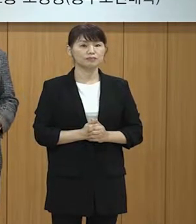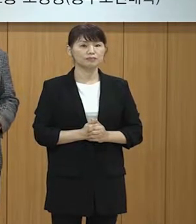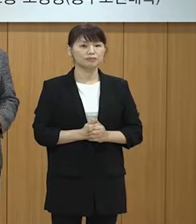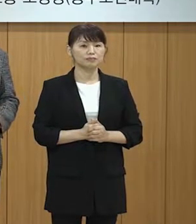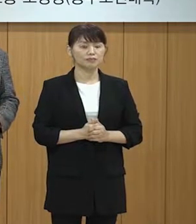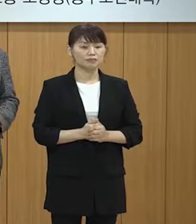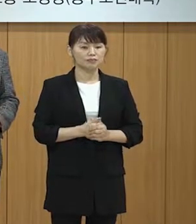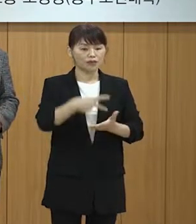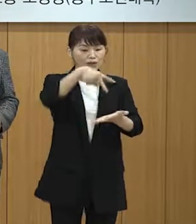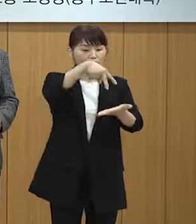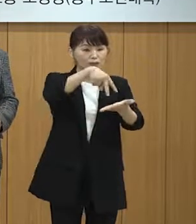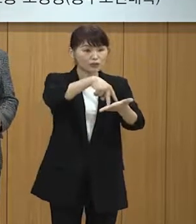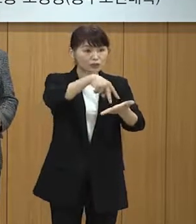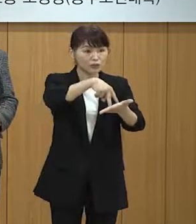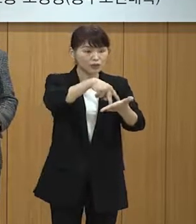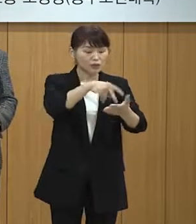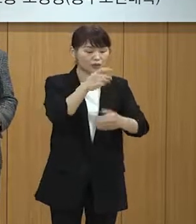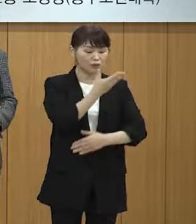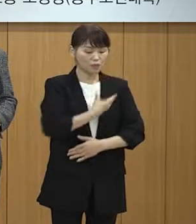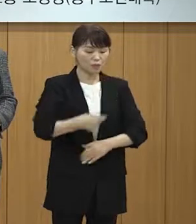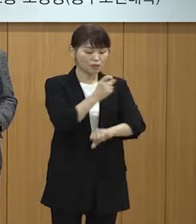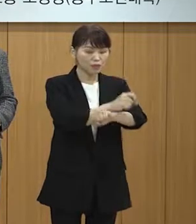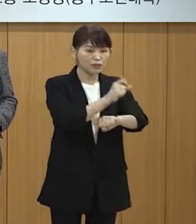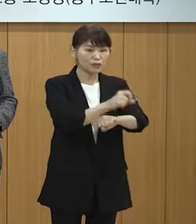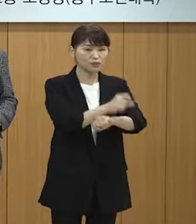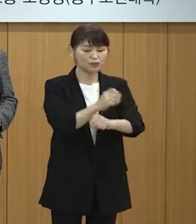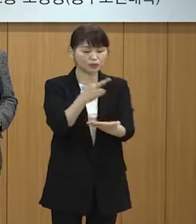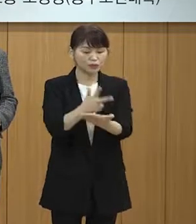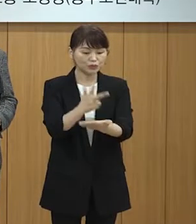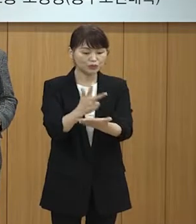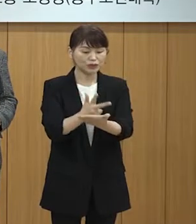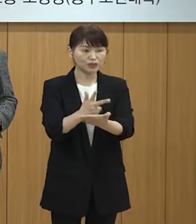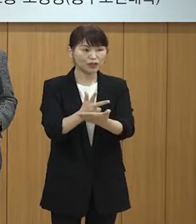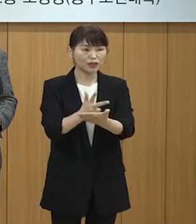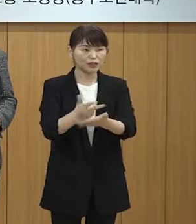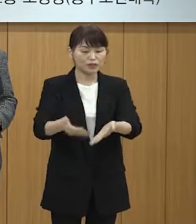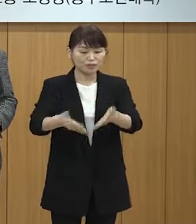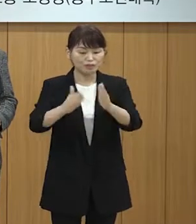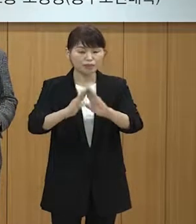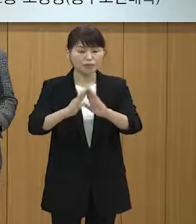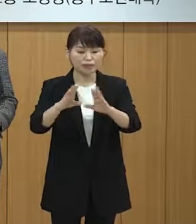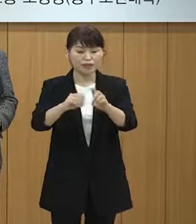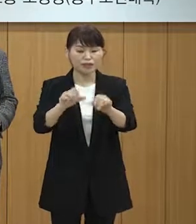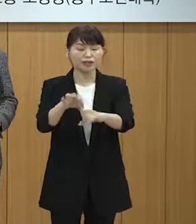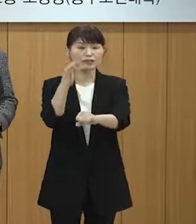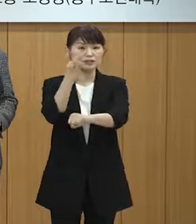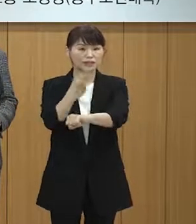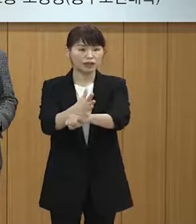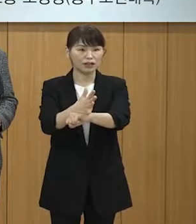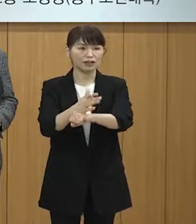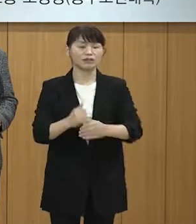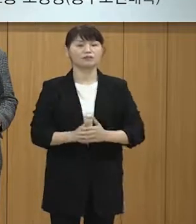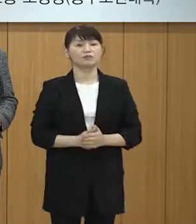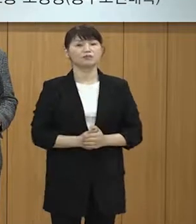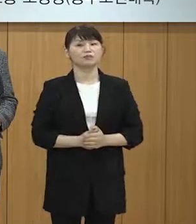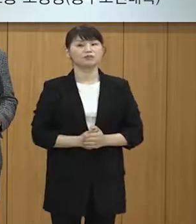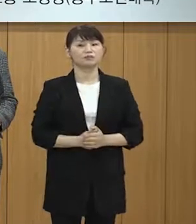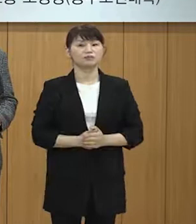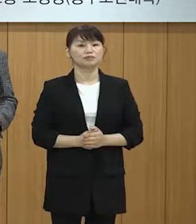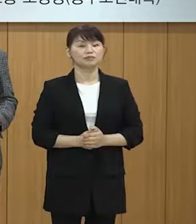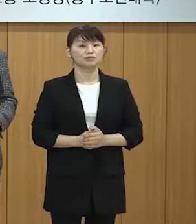서종면 사무소 주차장 부지 매입 및 조성공사에 20억 원을 반영하였습니다. 해당 사업들을